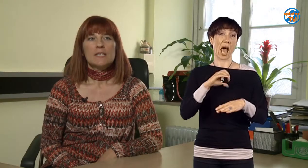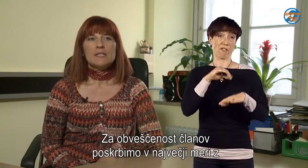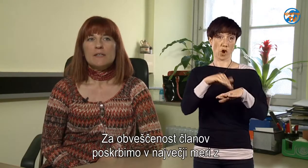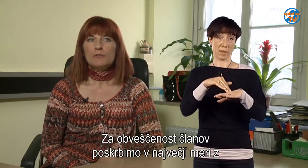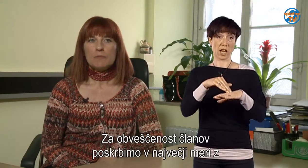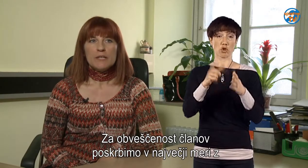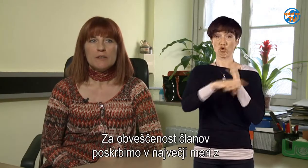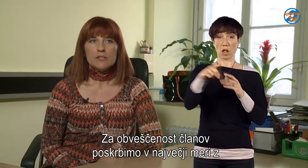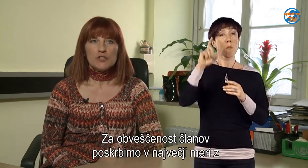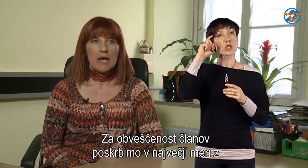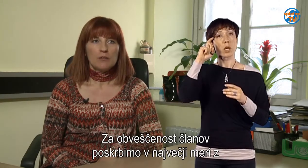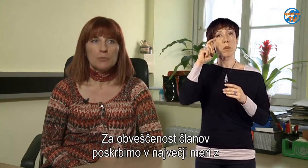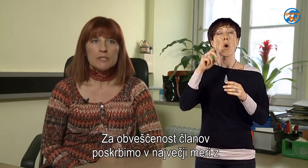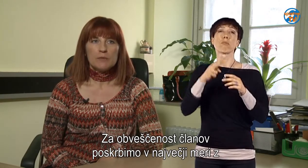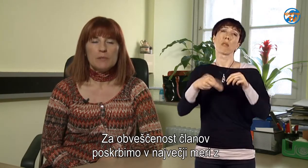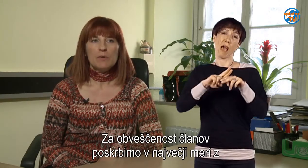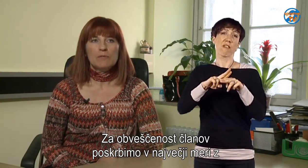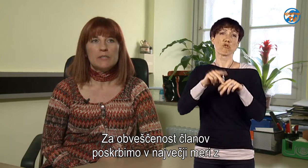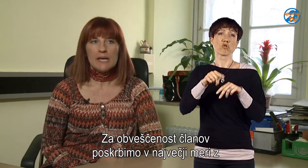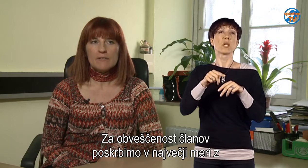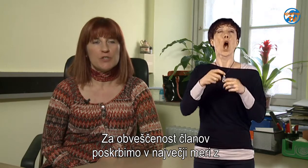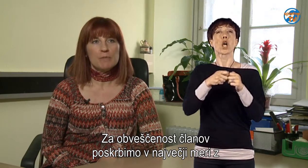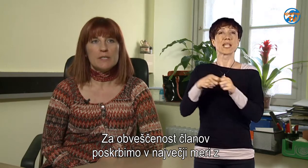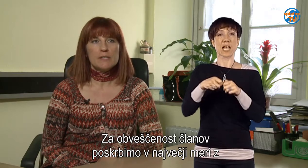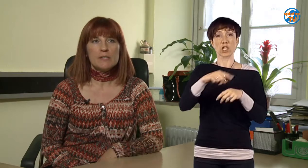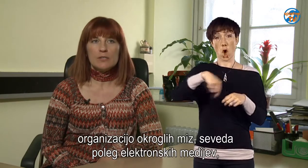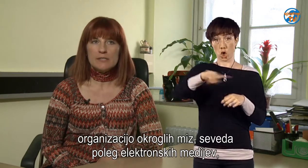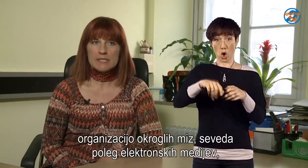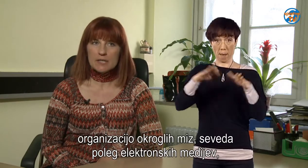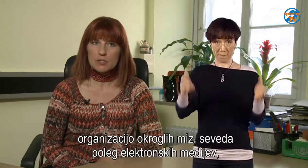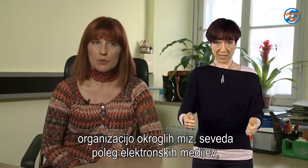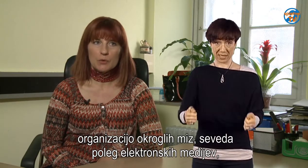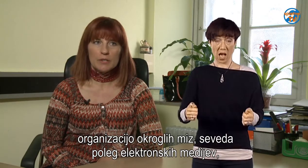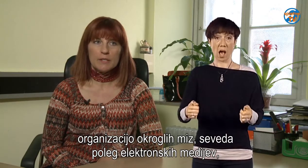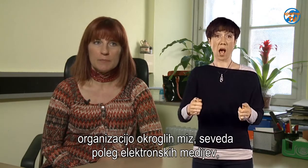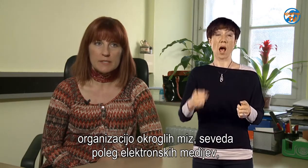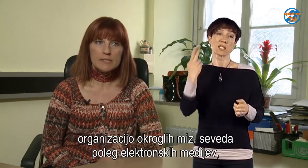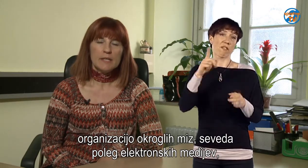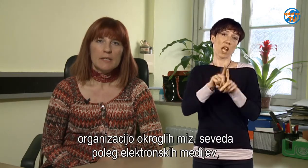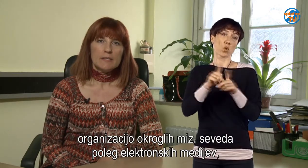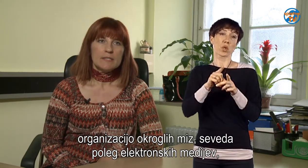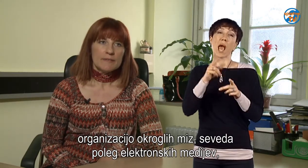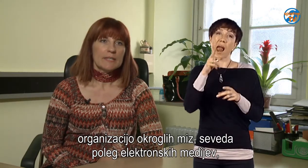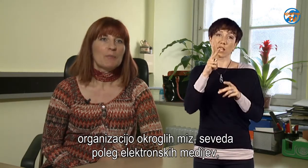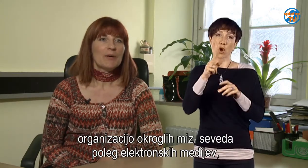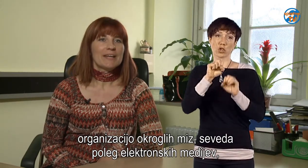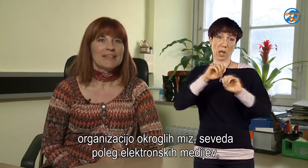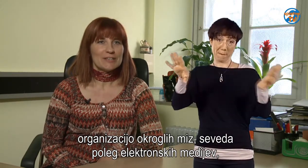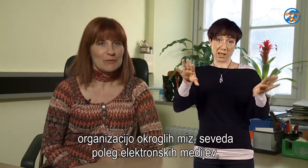Za informiranost članov poskrbimo v največji meri z organizacijo okroglih miz, seveda poleg